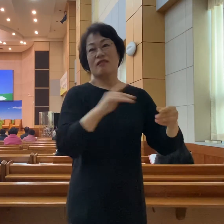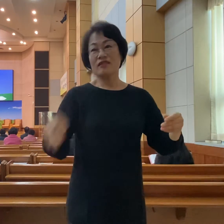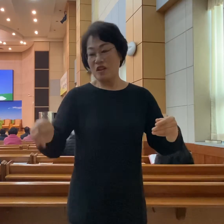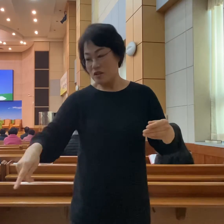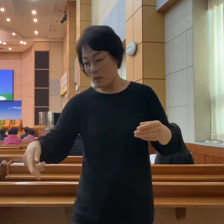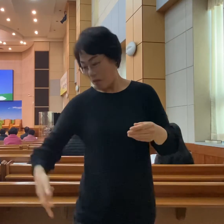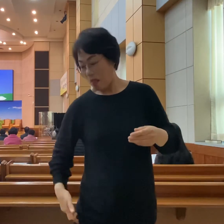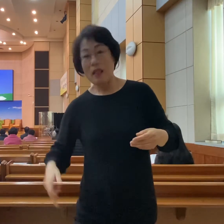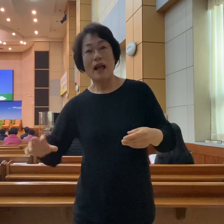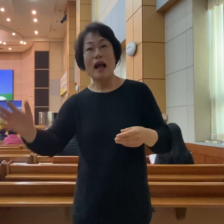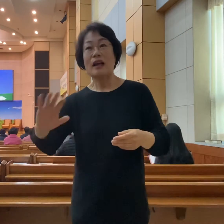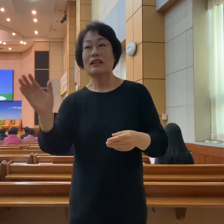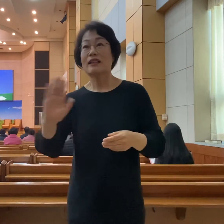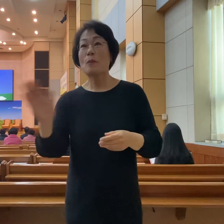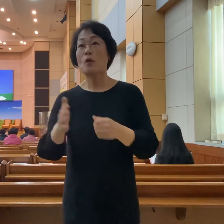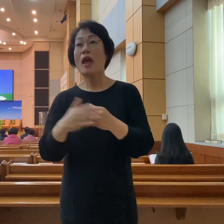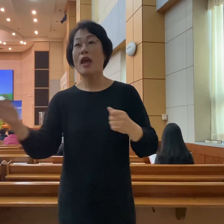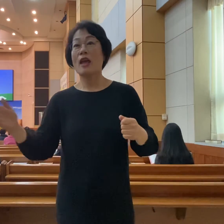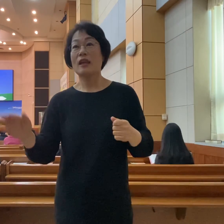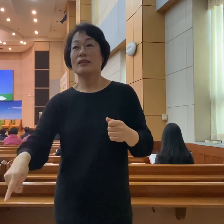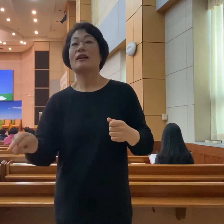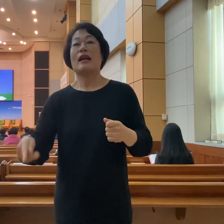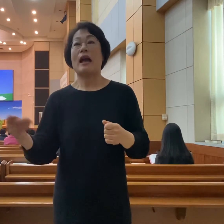전쟁에 간 사람, 건강한 전쟁하는 다